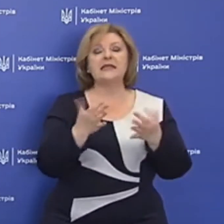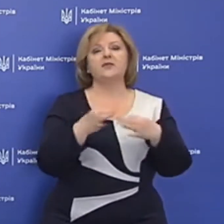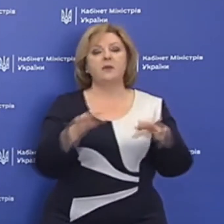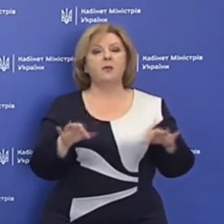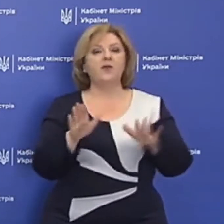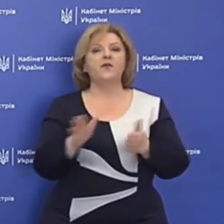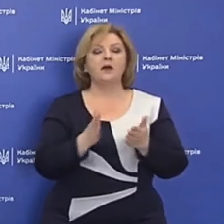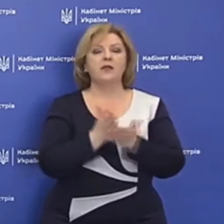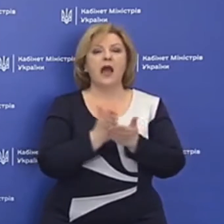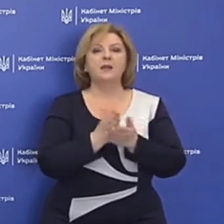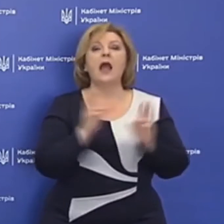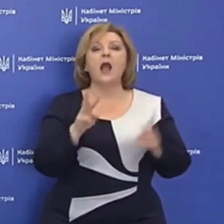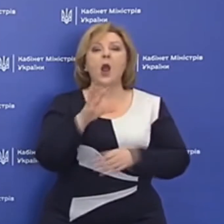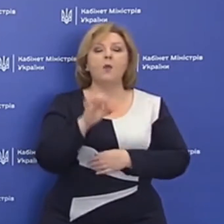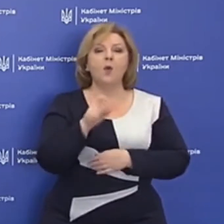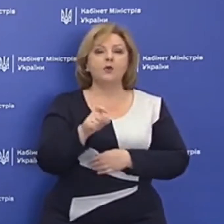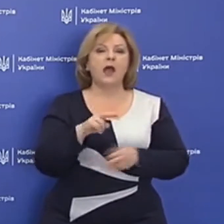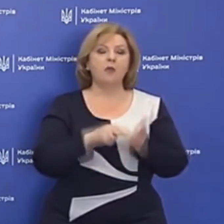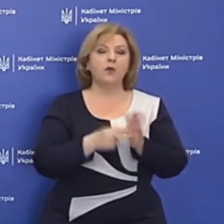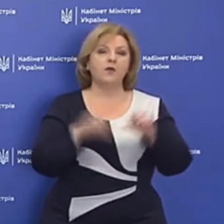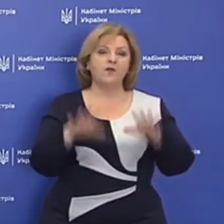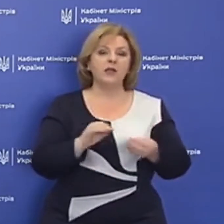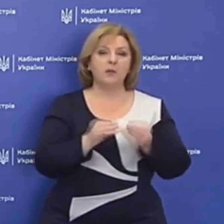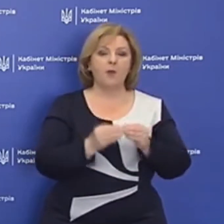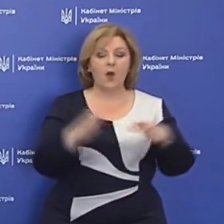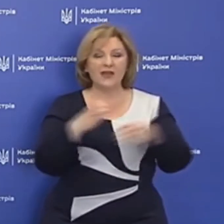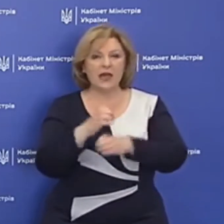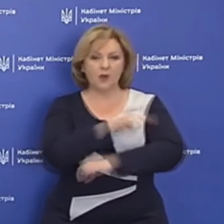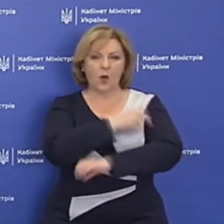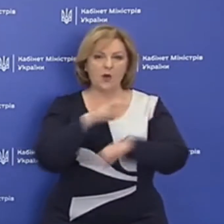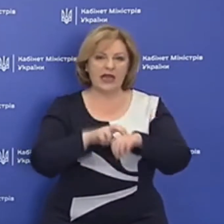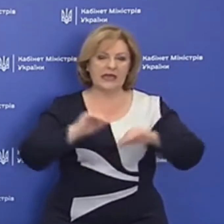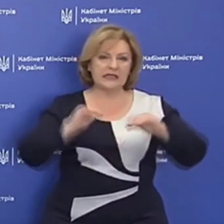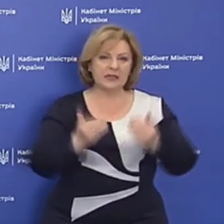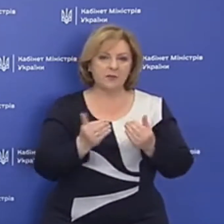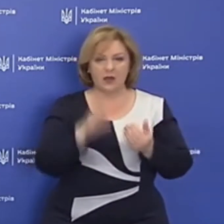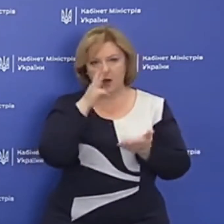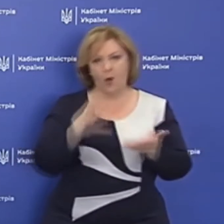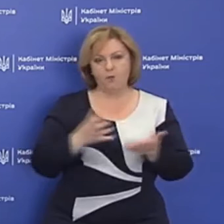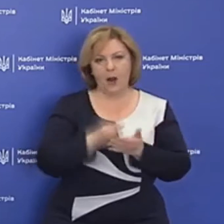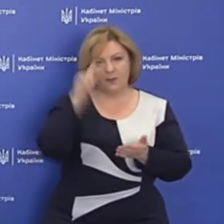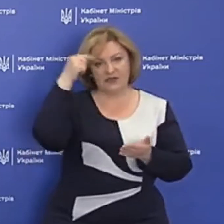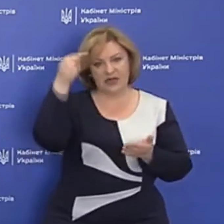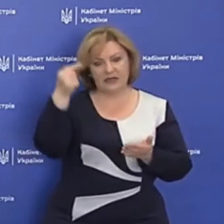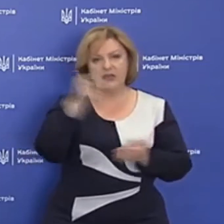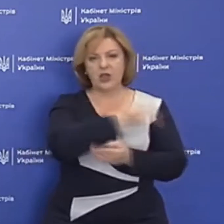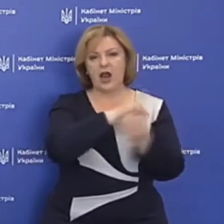також, яким чином МОЗ планує вирішувати проблему зі скороченням лікарів та зменшенням оплати в психіатричних